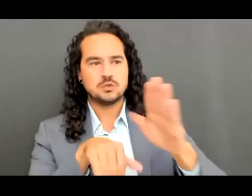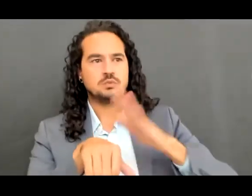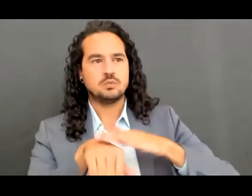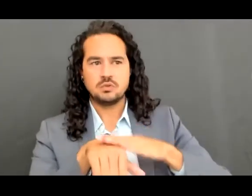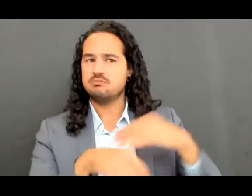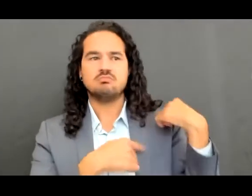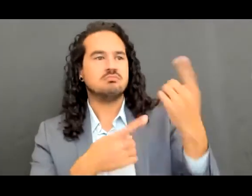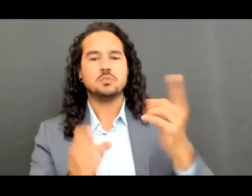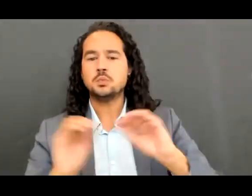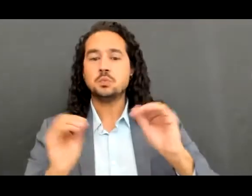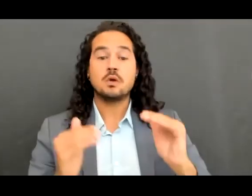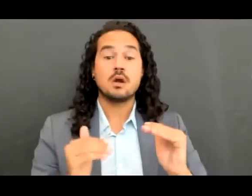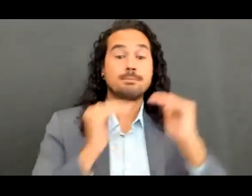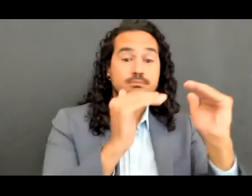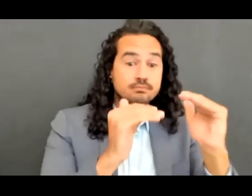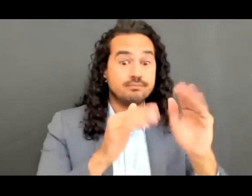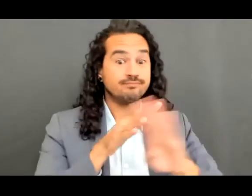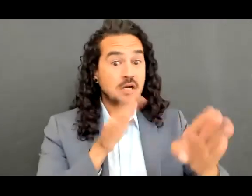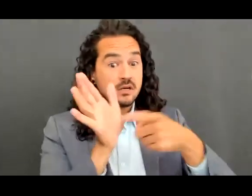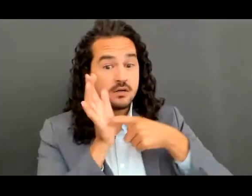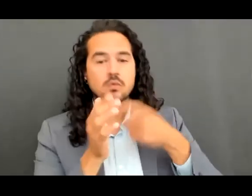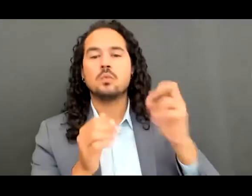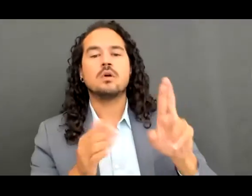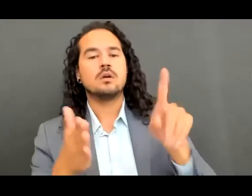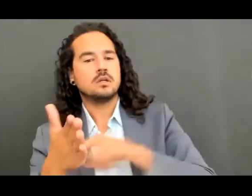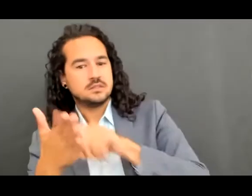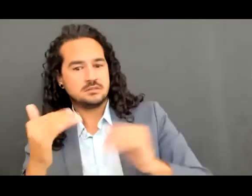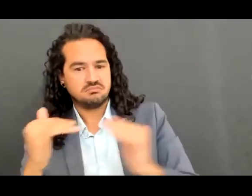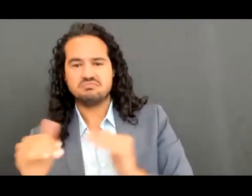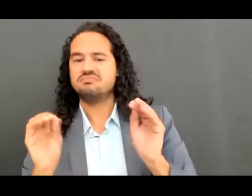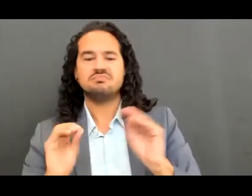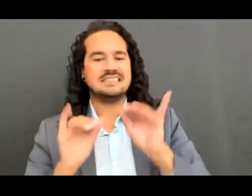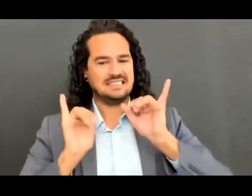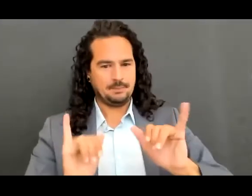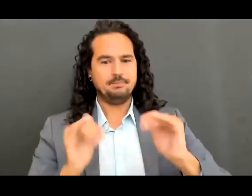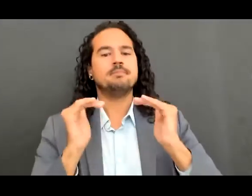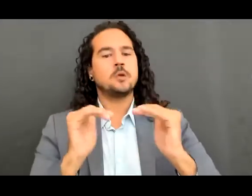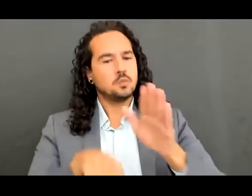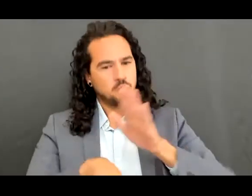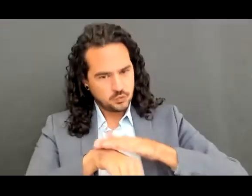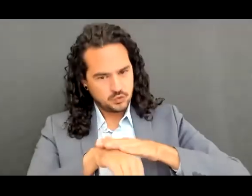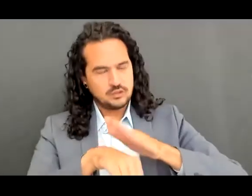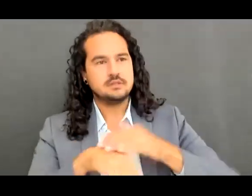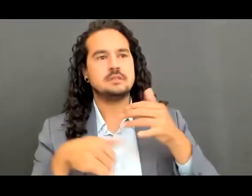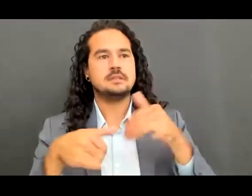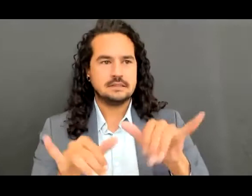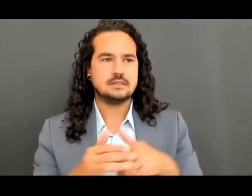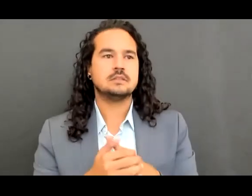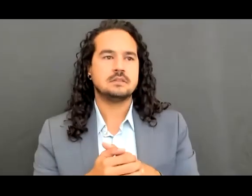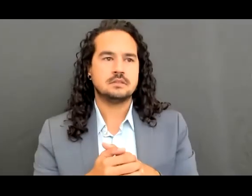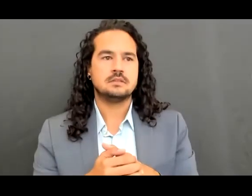hoy. No hemos cambiado nada de nuestros avisos o nuestras órdenes de evacuación hasta ahorita, como ayer.